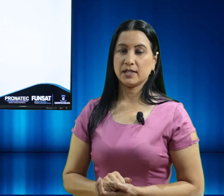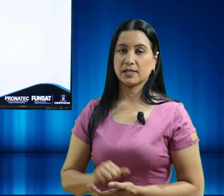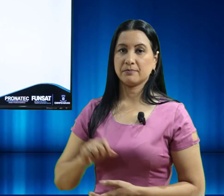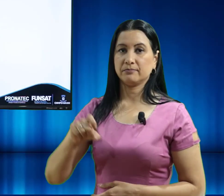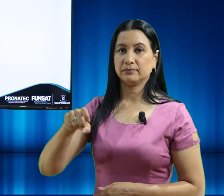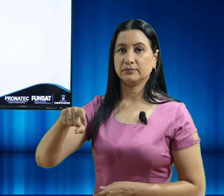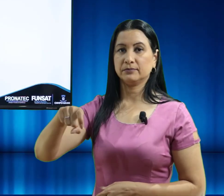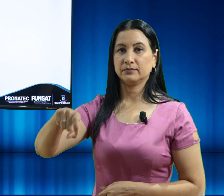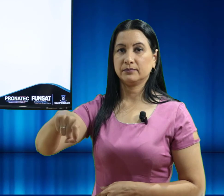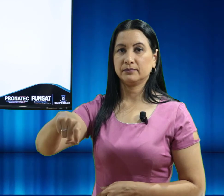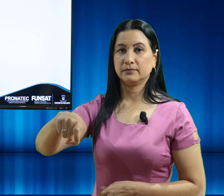X.